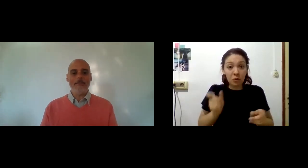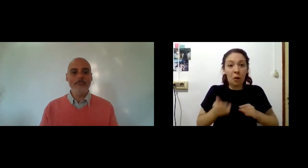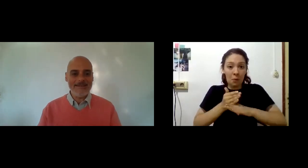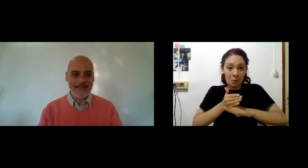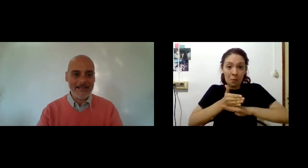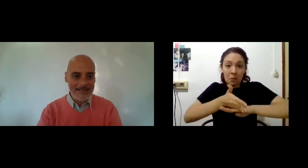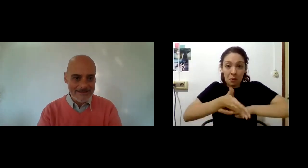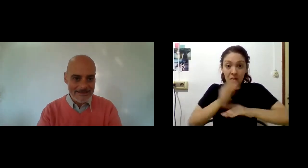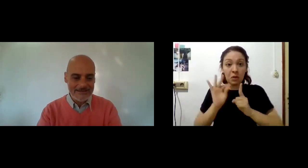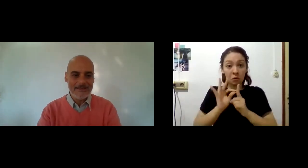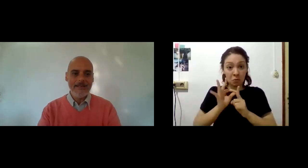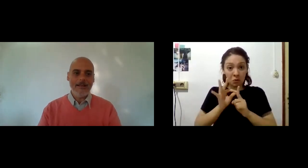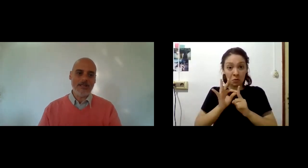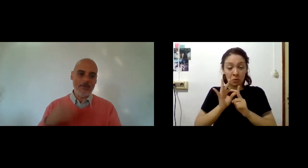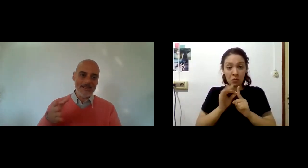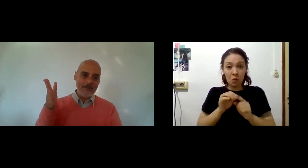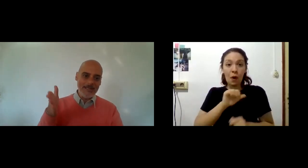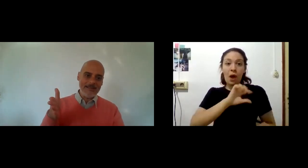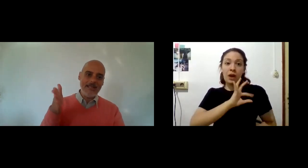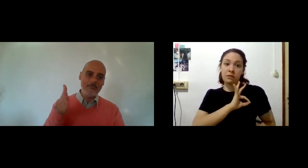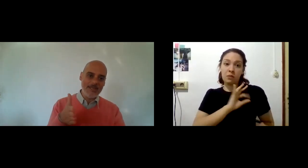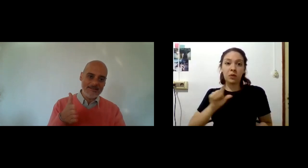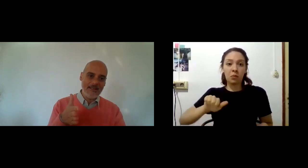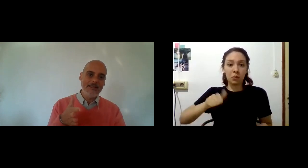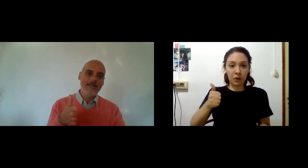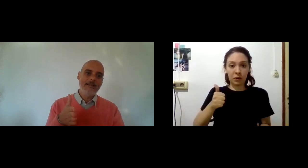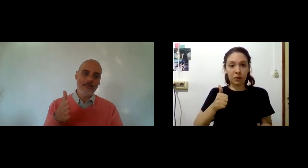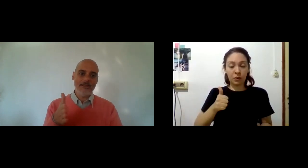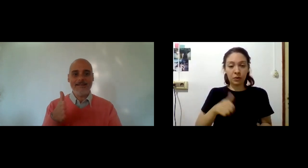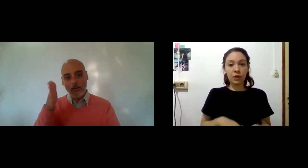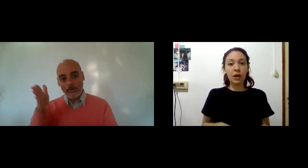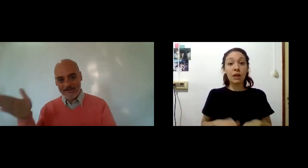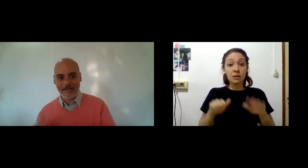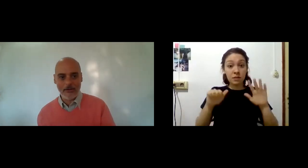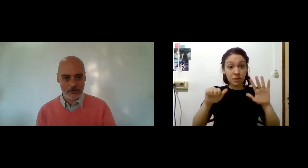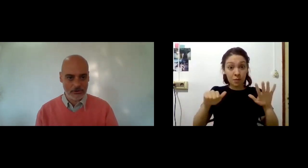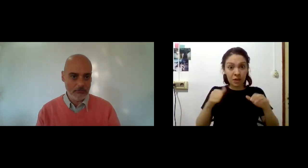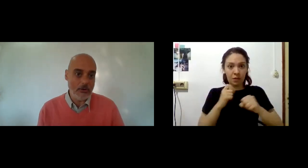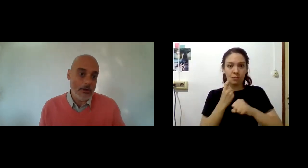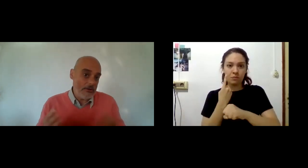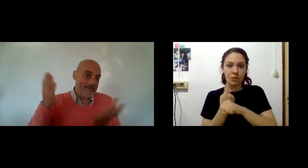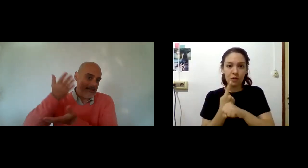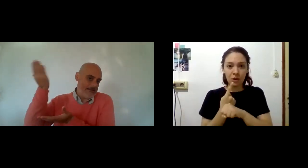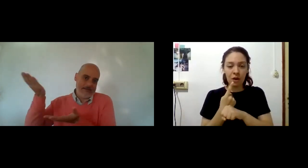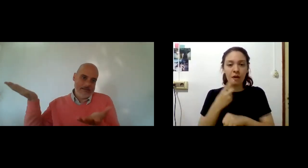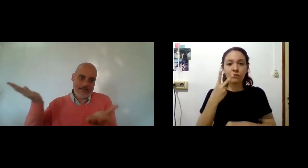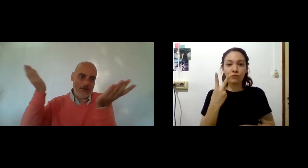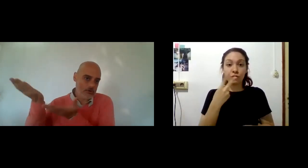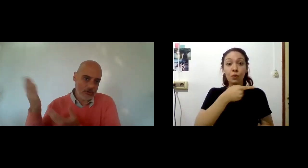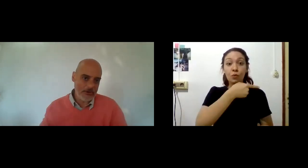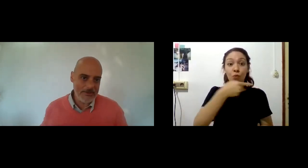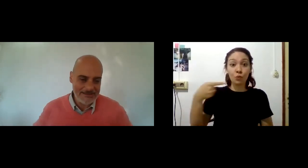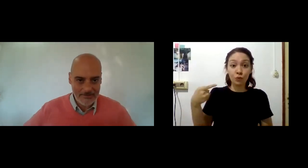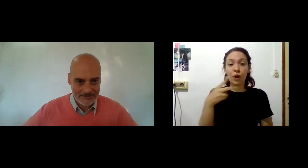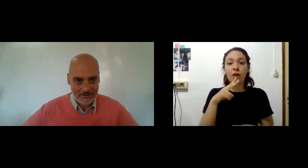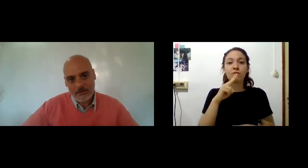y empiezan las clases, o sea, el primer semestre empieza, creo que la segunda semana de agosto. Bueno, o cuando empiece en